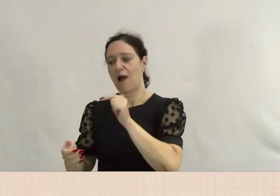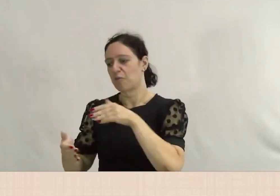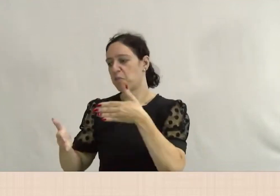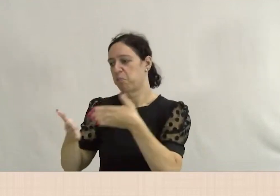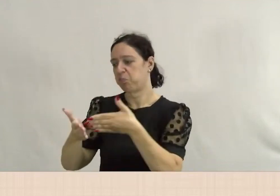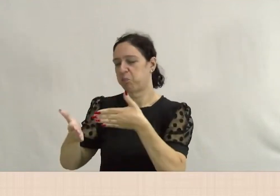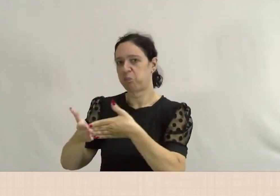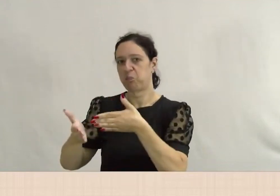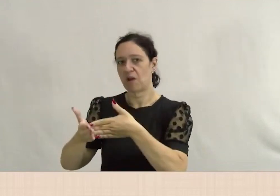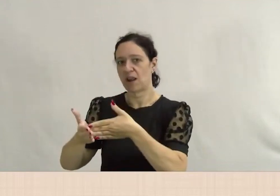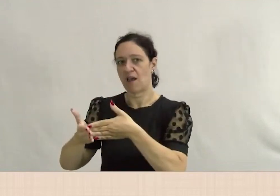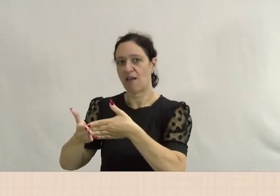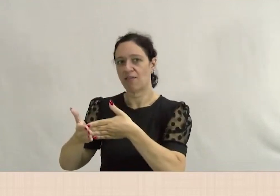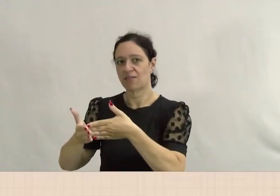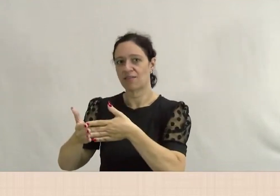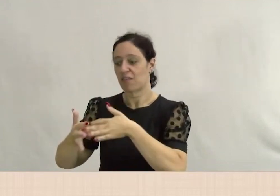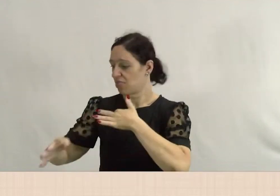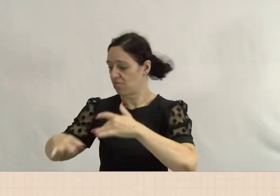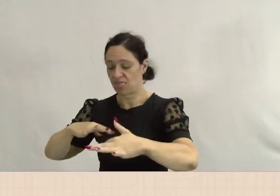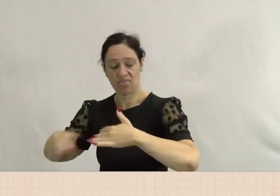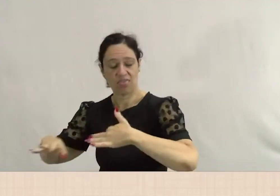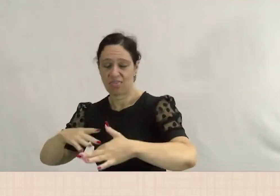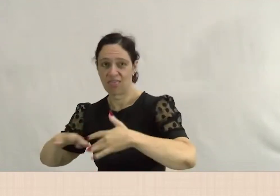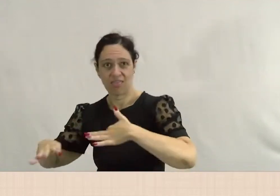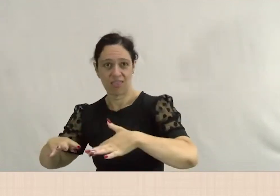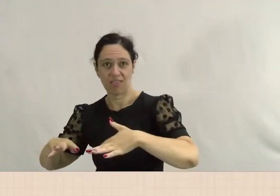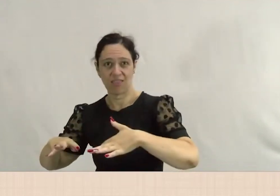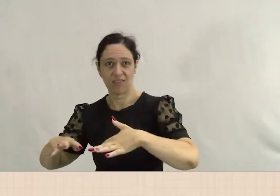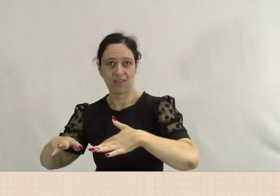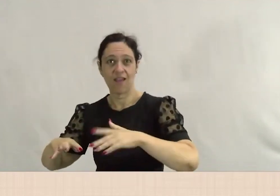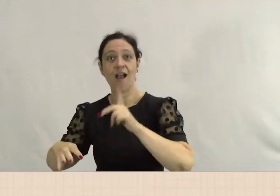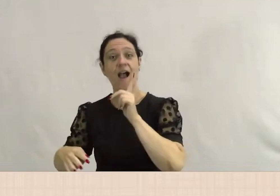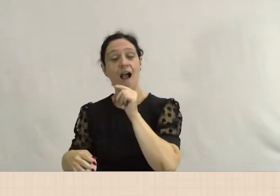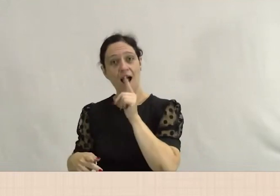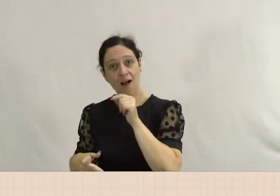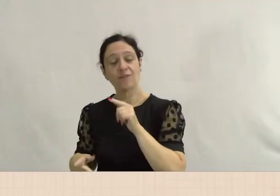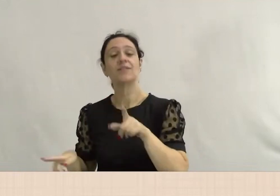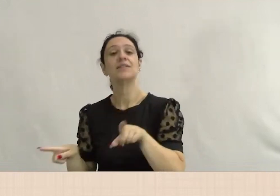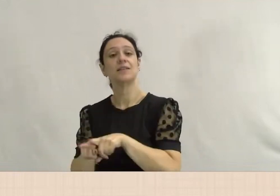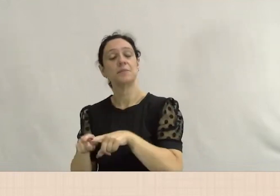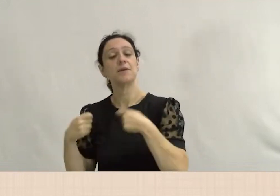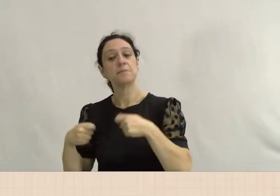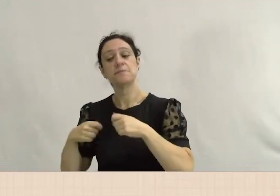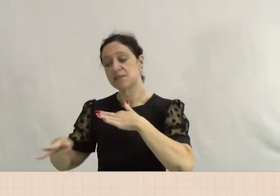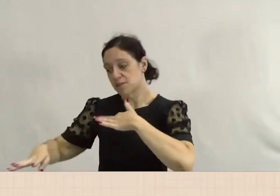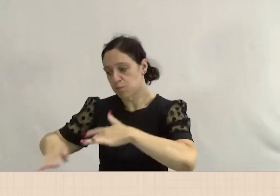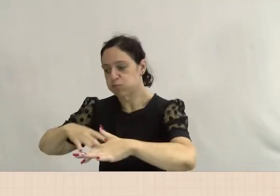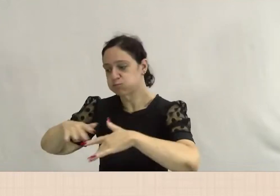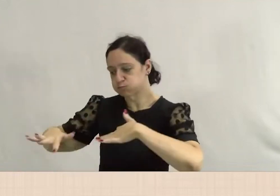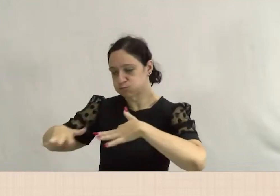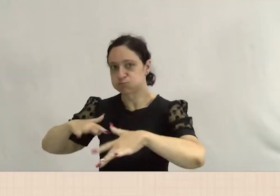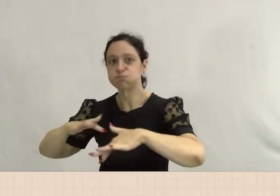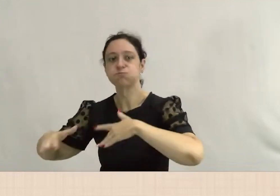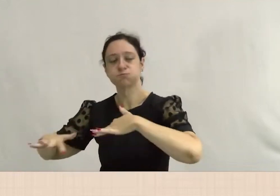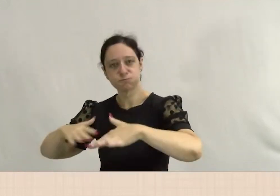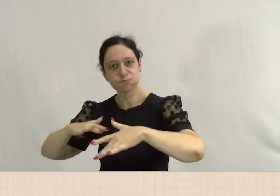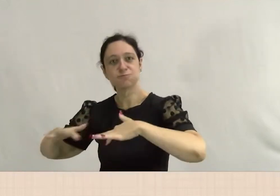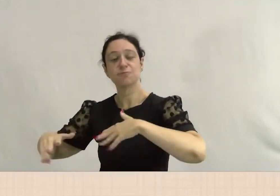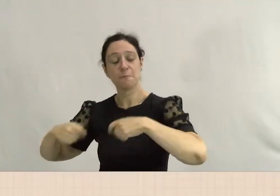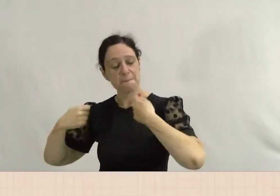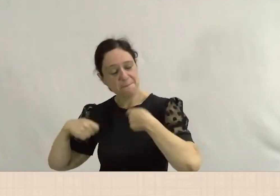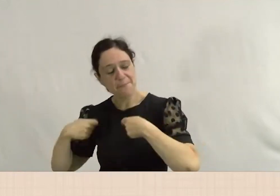haveria correntes marítimas. Quem está no mar também não sobrevive, não leva nutrientes de um lugar para